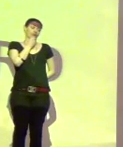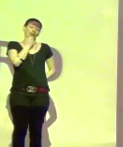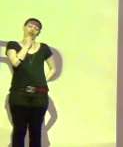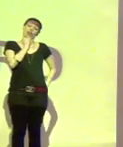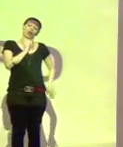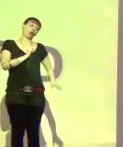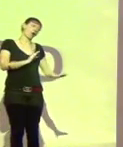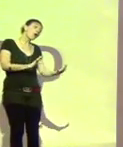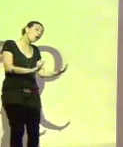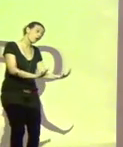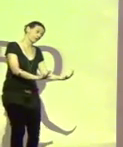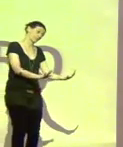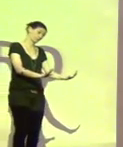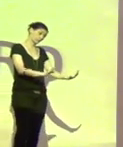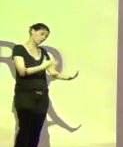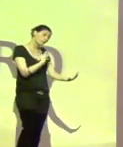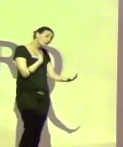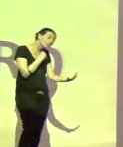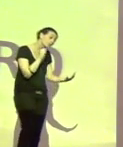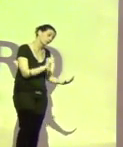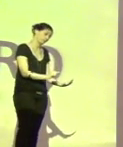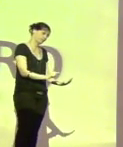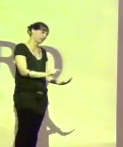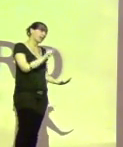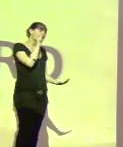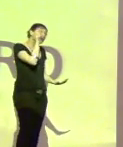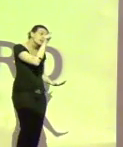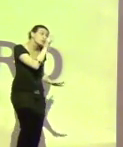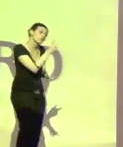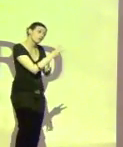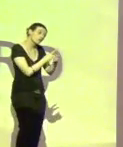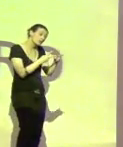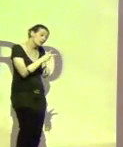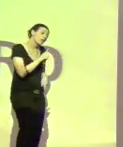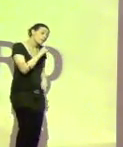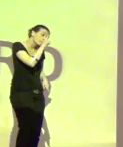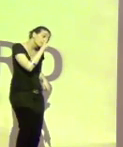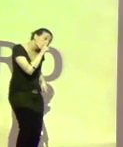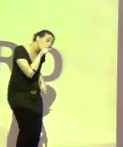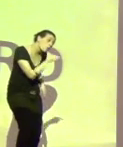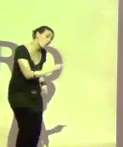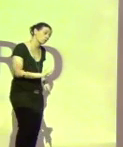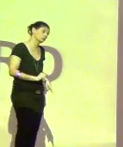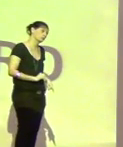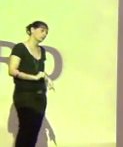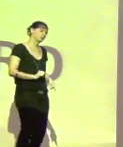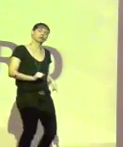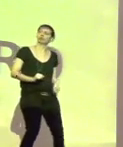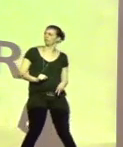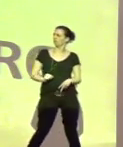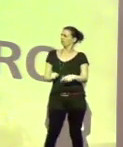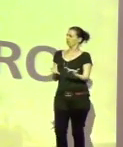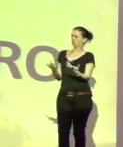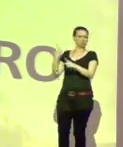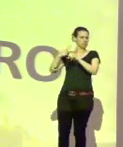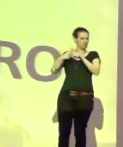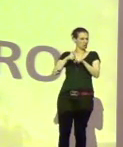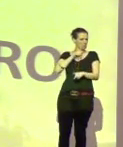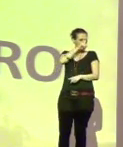Olha, meu filho, lá em cima filho do vento é muito perigoso. Por